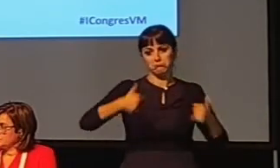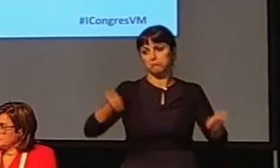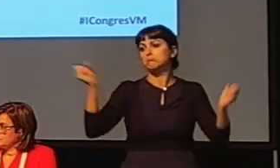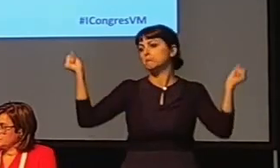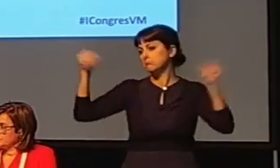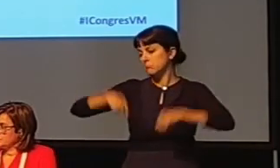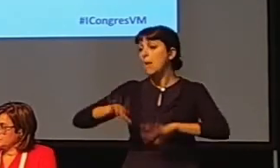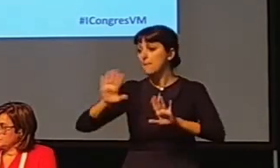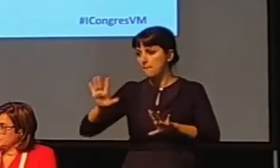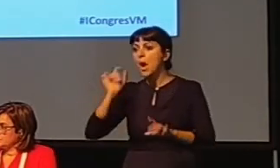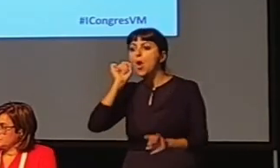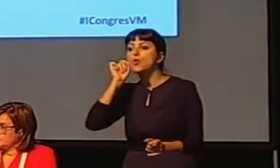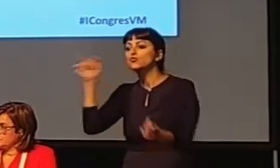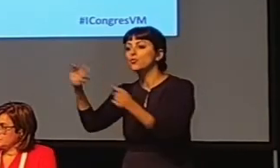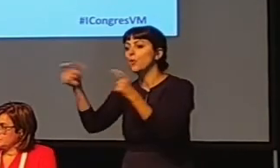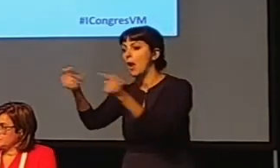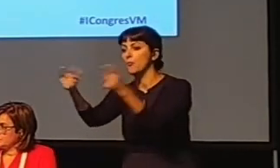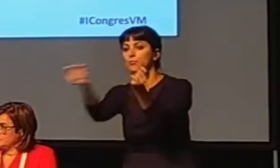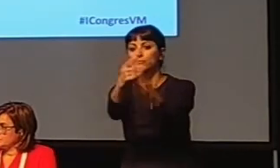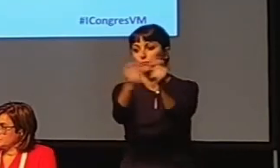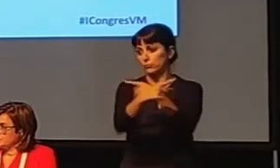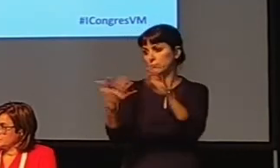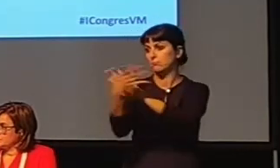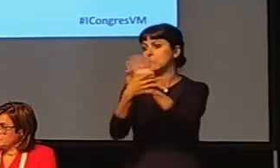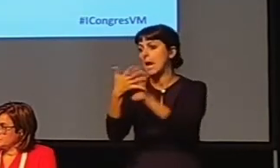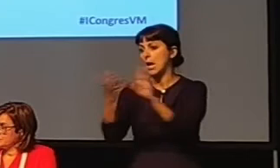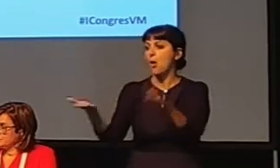Però truqueu-vos per fer-lo,